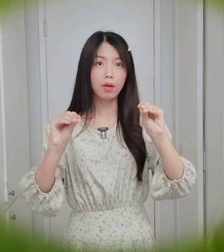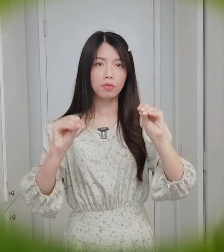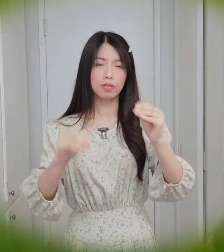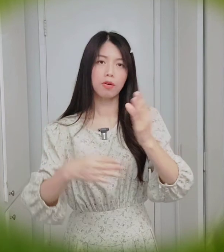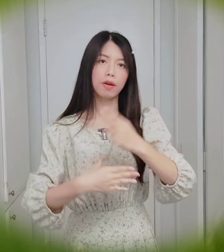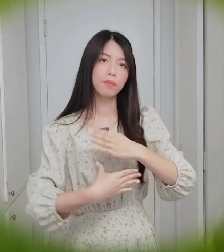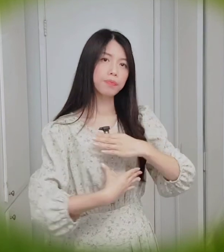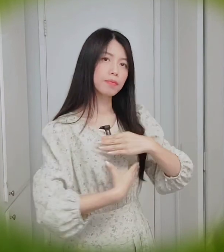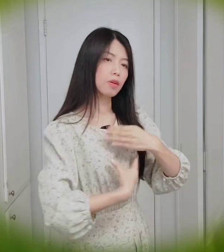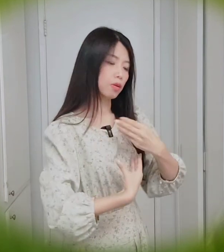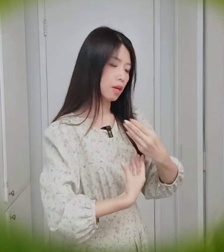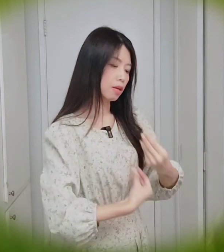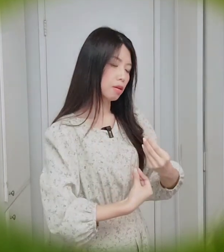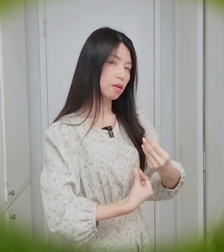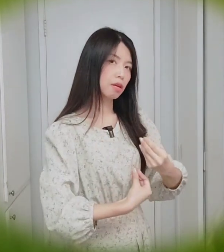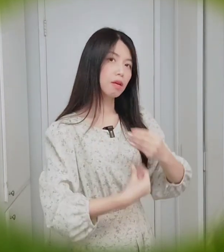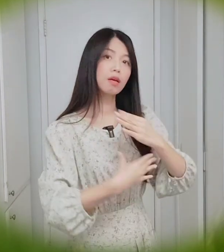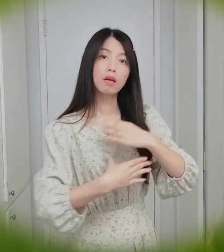이렇게 모아주시는 거예요. 이렇게